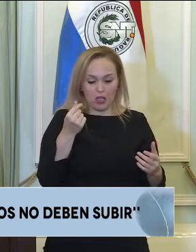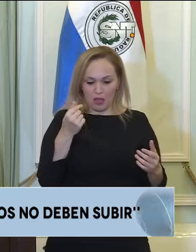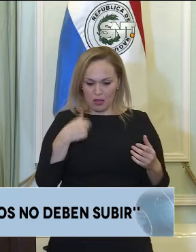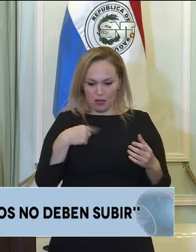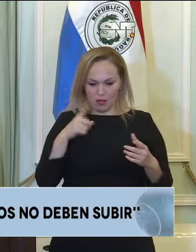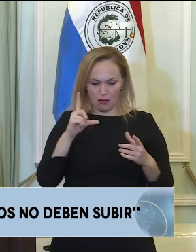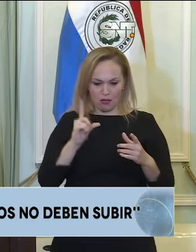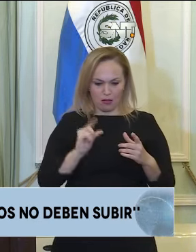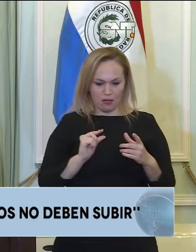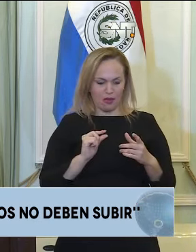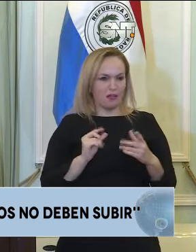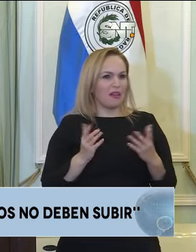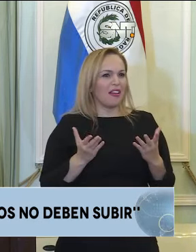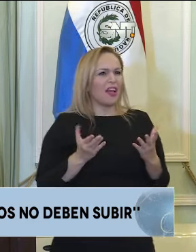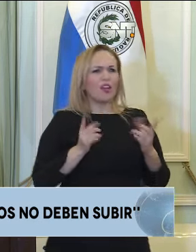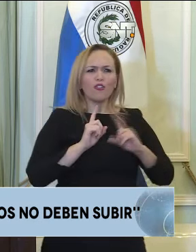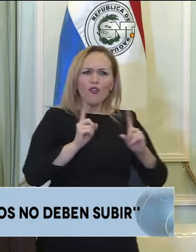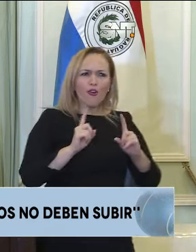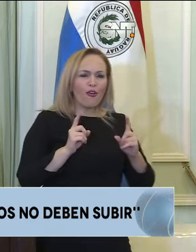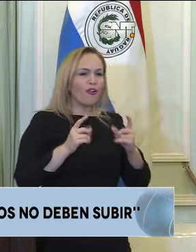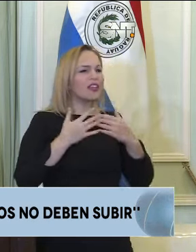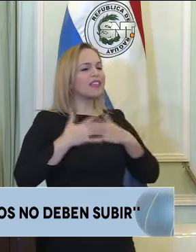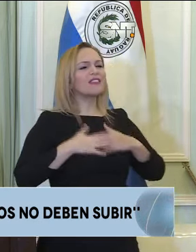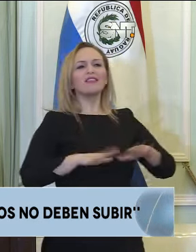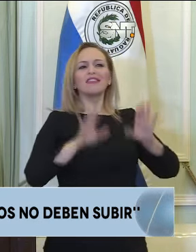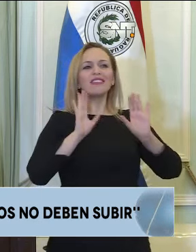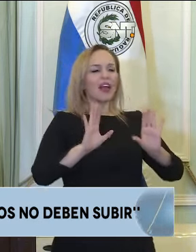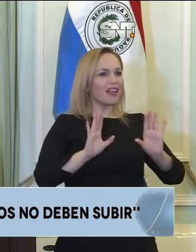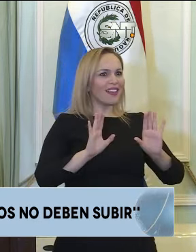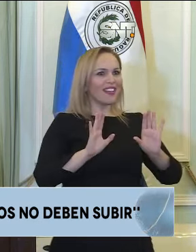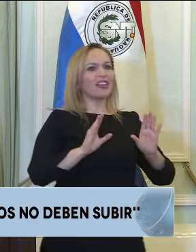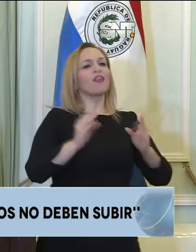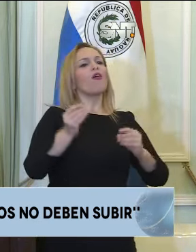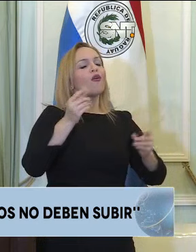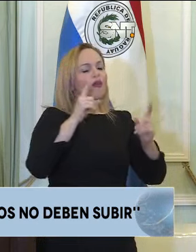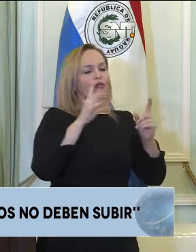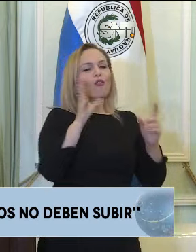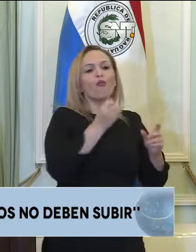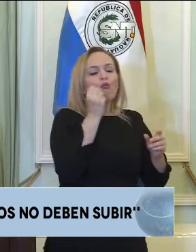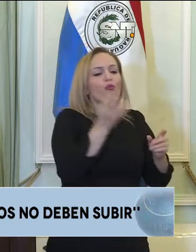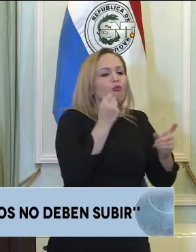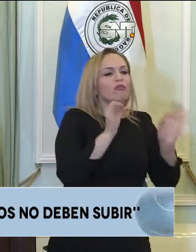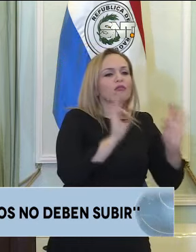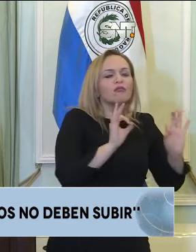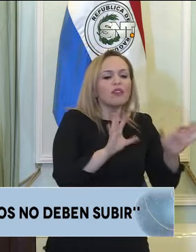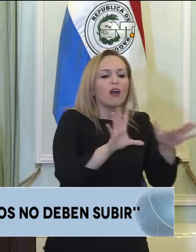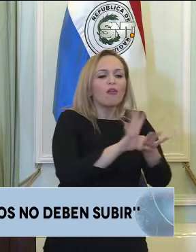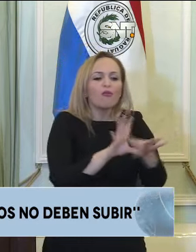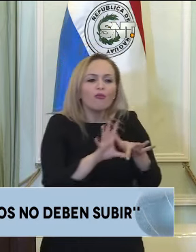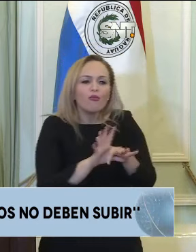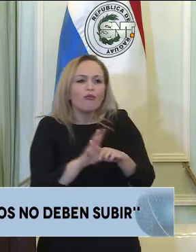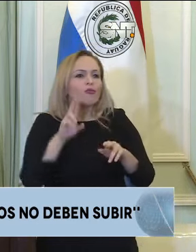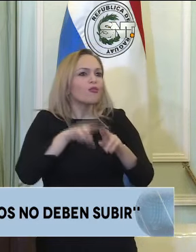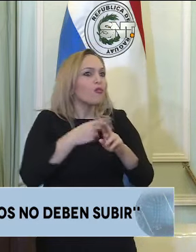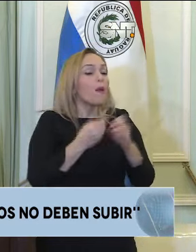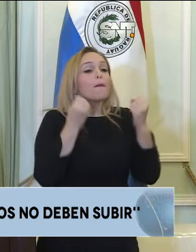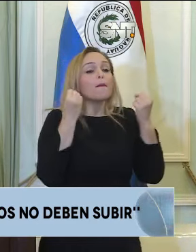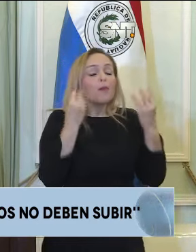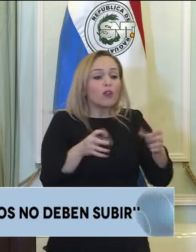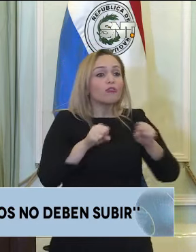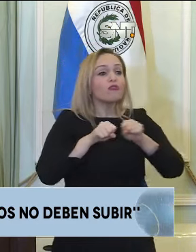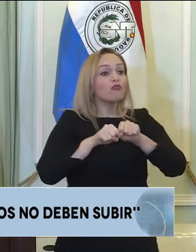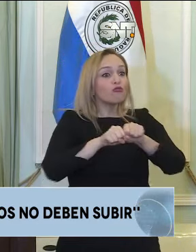a comprar. Entonces, a nadie le conviene que se rompa la cadena de suministro, a nadie le conviene que se desabastezca, a nadie le conviene sobrevender. Y por